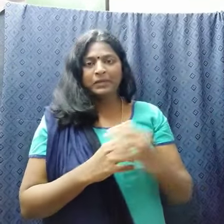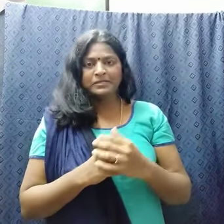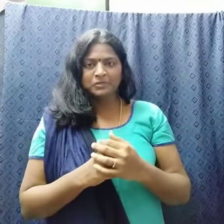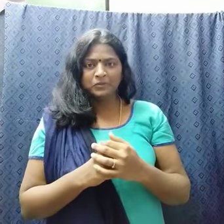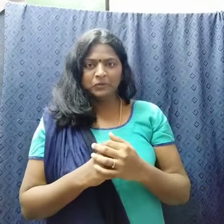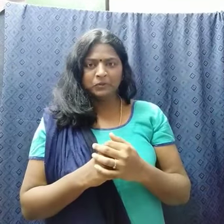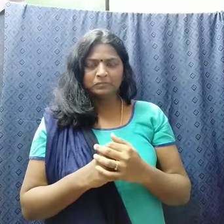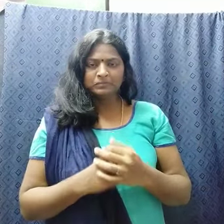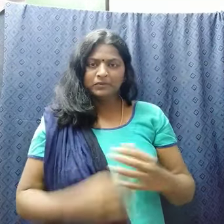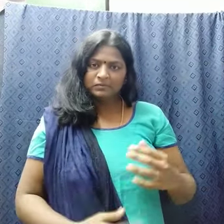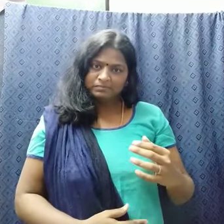பேசிட்டு இருக்கோம்,